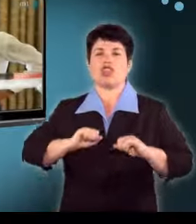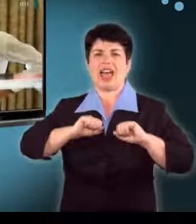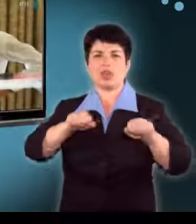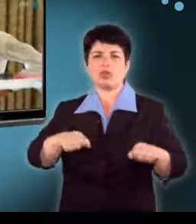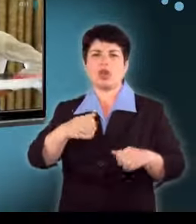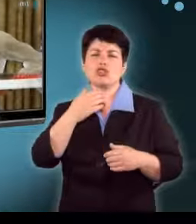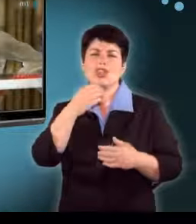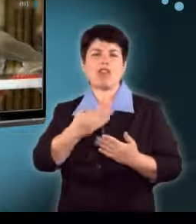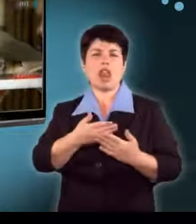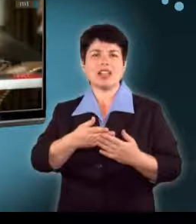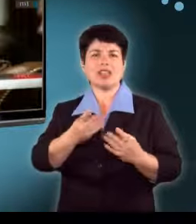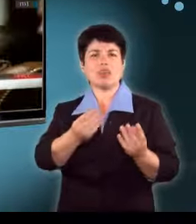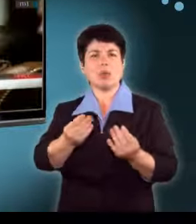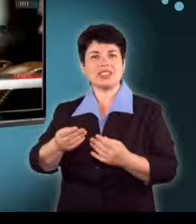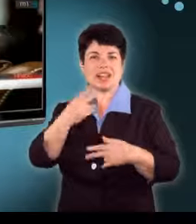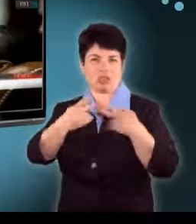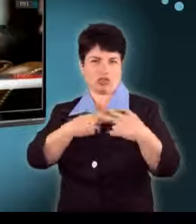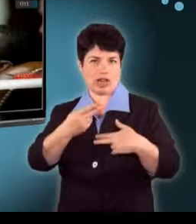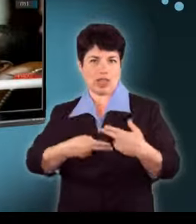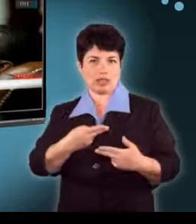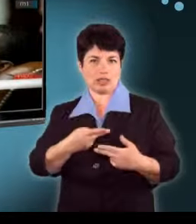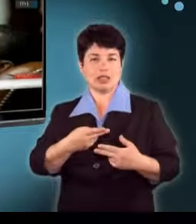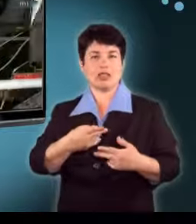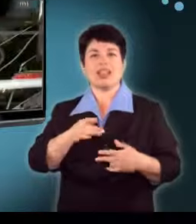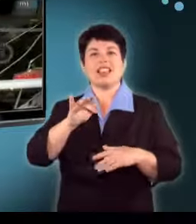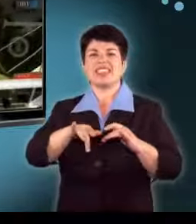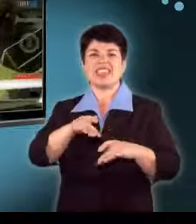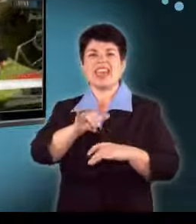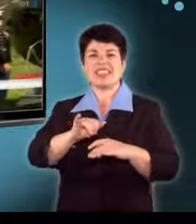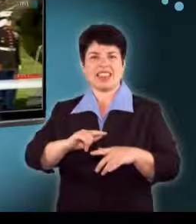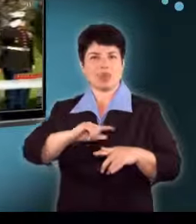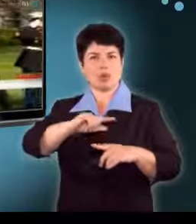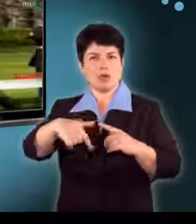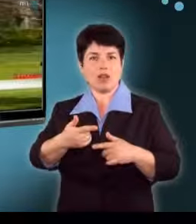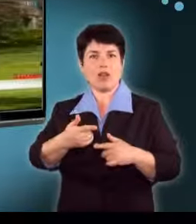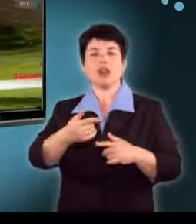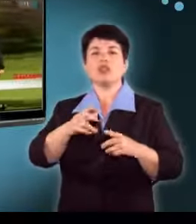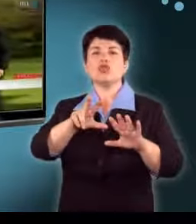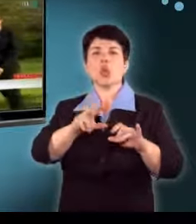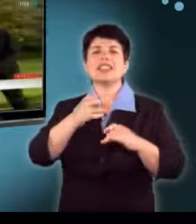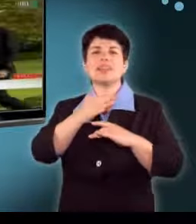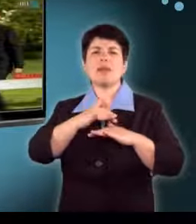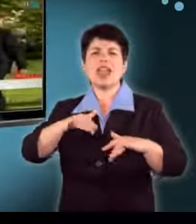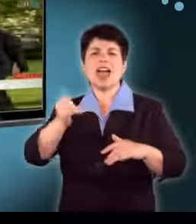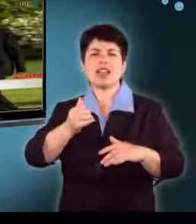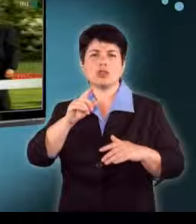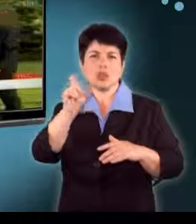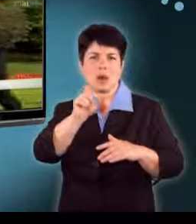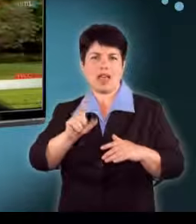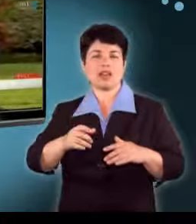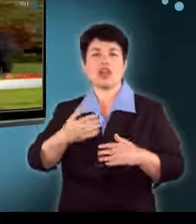felülvizsgálatát. Néhány héttel beiktatása után pedig a csaknem 800 milliárd dolláros gazdaságélénkítő csomagot is elfogadtatta